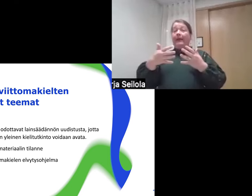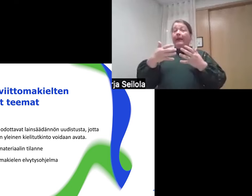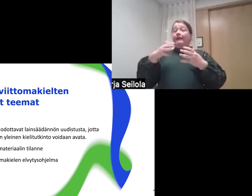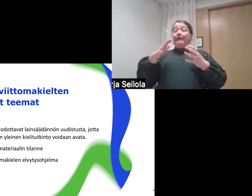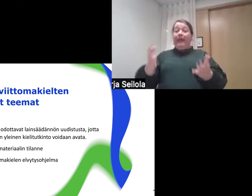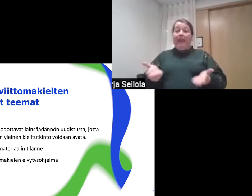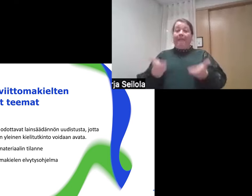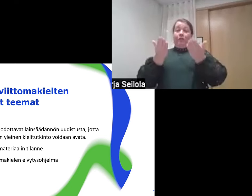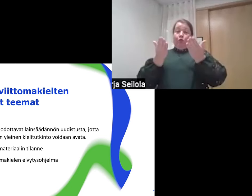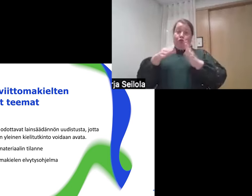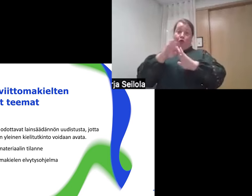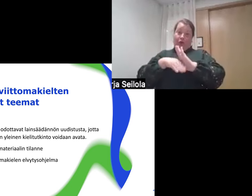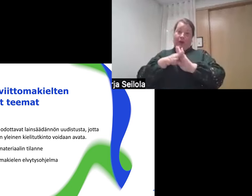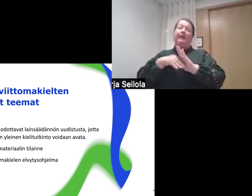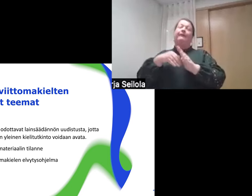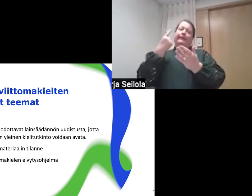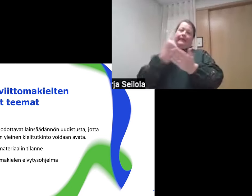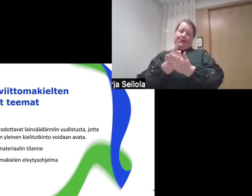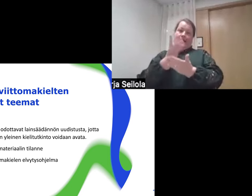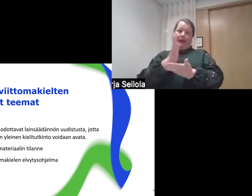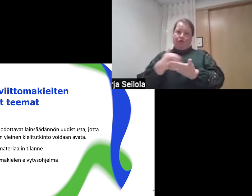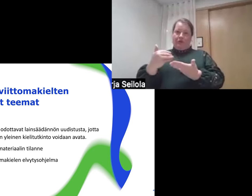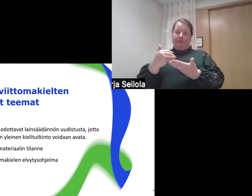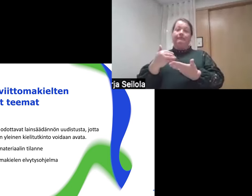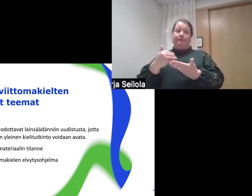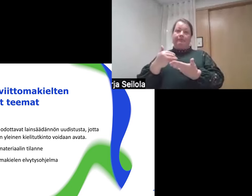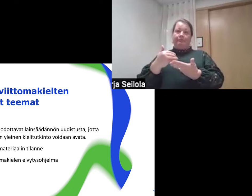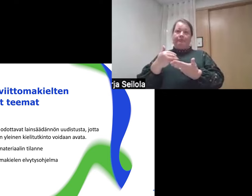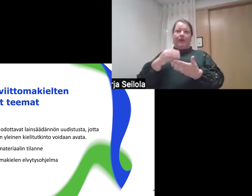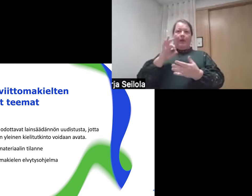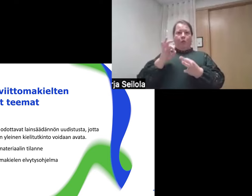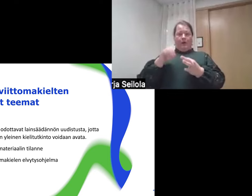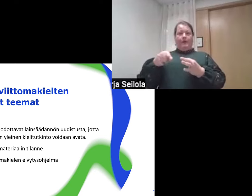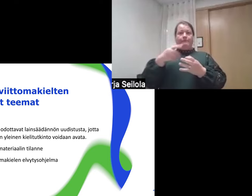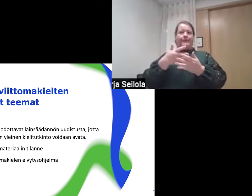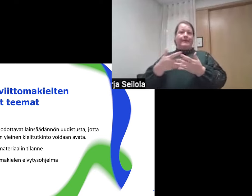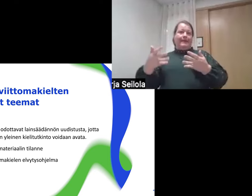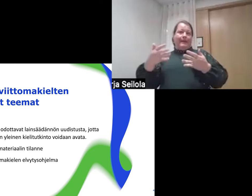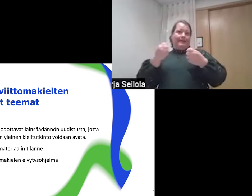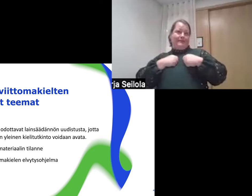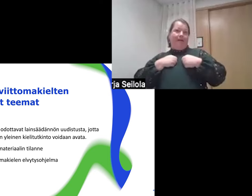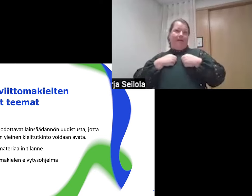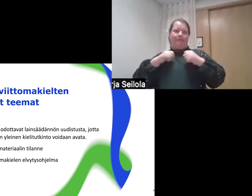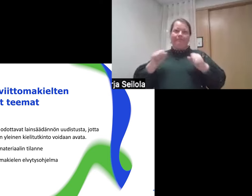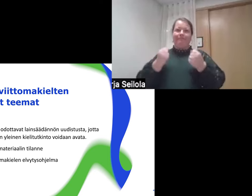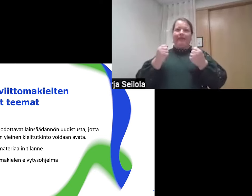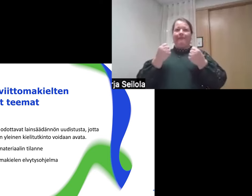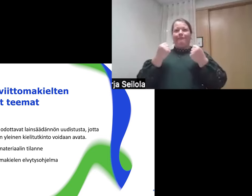toteuttamaan tätä materiaalituotantoa. Sitten viittomakielten elvytysohjelma on totta kai tärkeä osa.